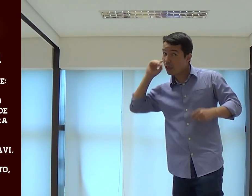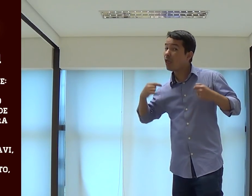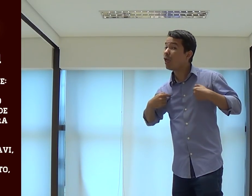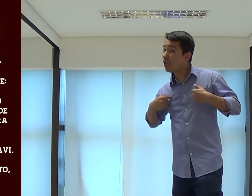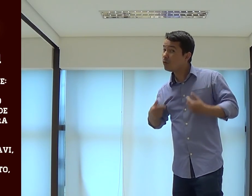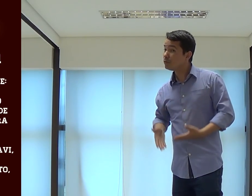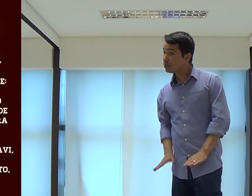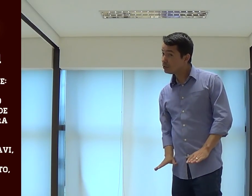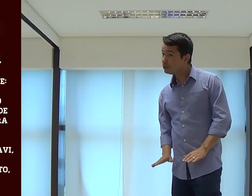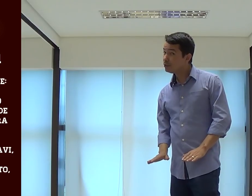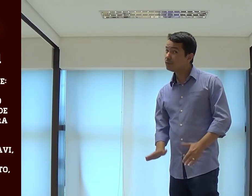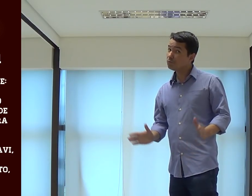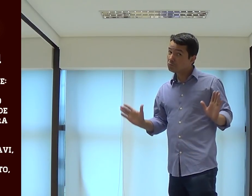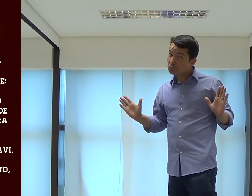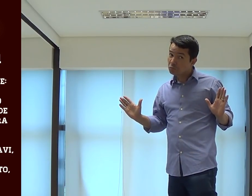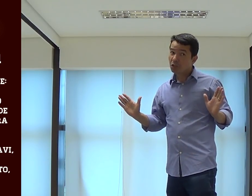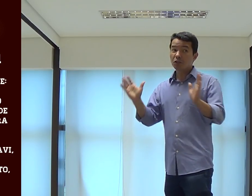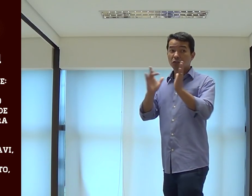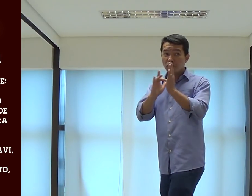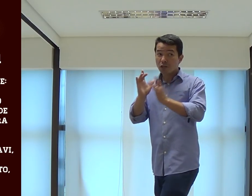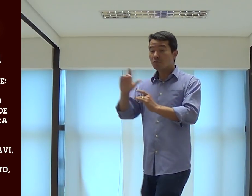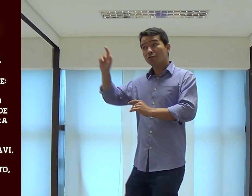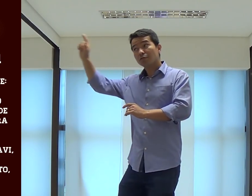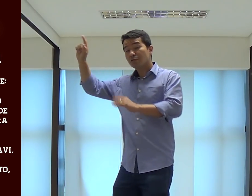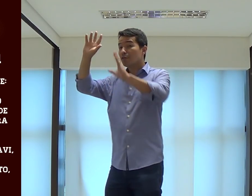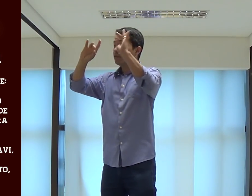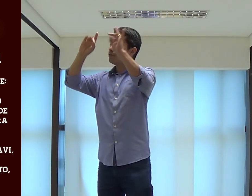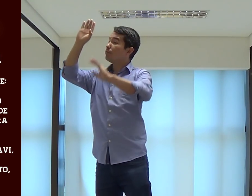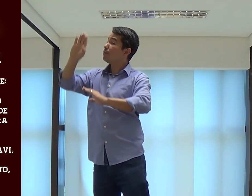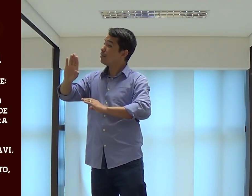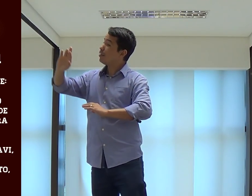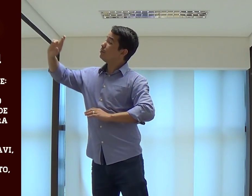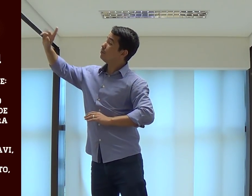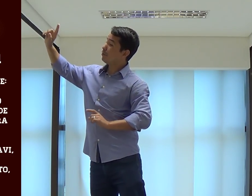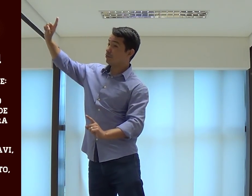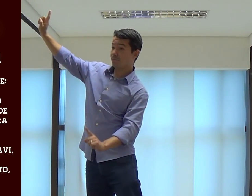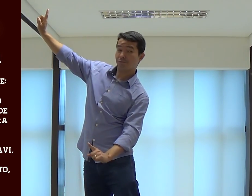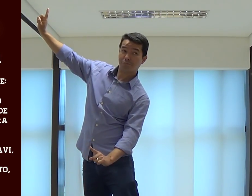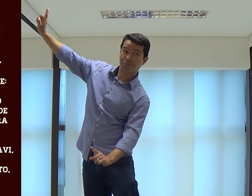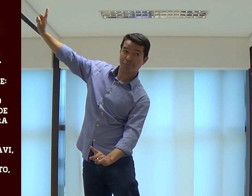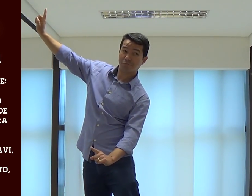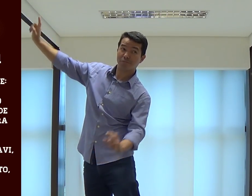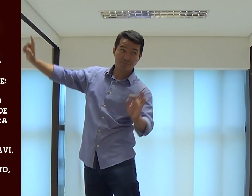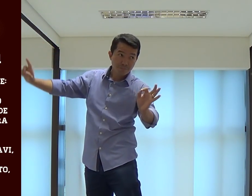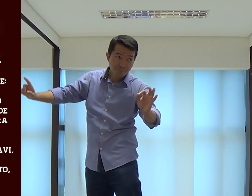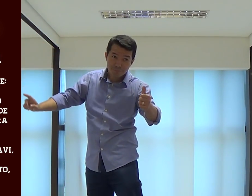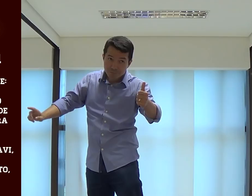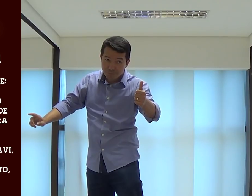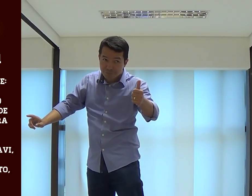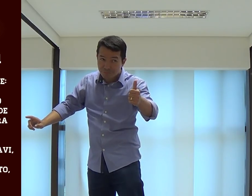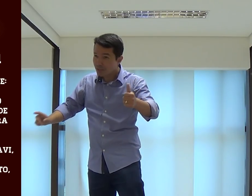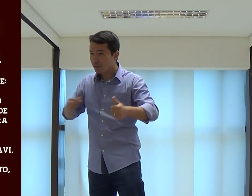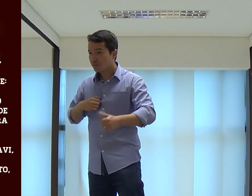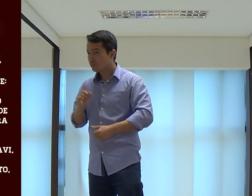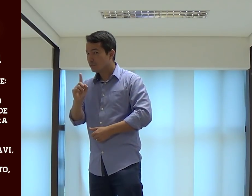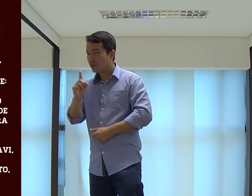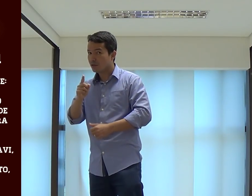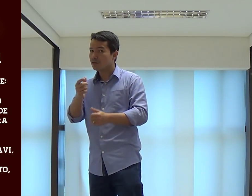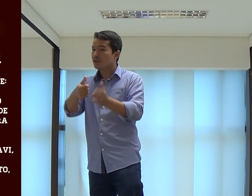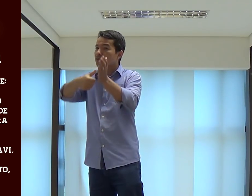Pará, tá? É, eu nasci lá, tá? Mas não é esse. Ó, Jesus nasceu em Belém e eu nasci em Belém. Entenderam, tá? Mas não sou